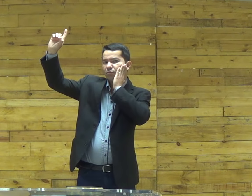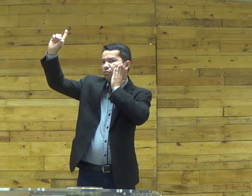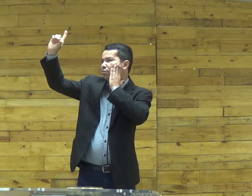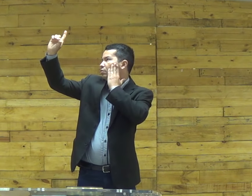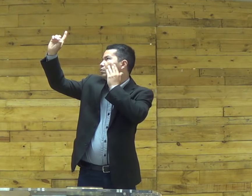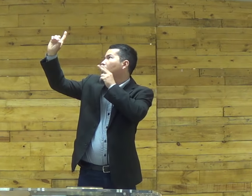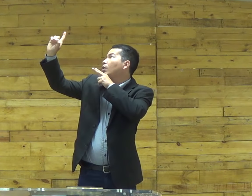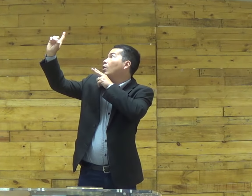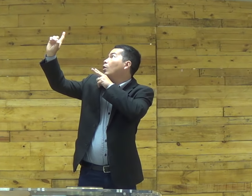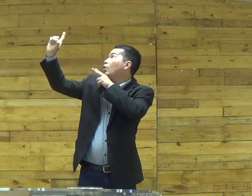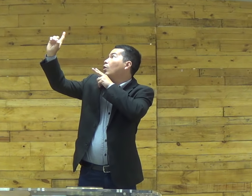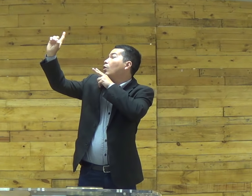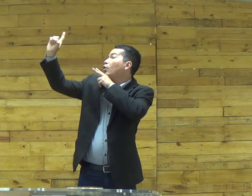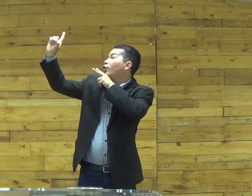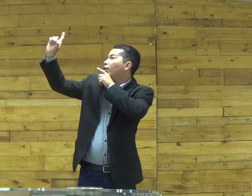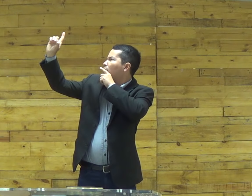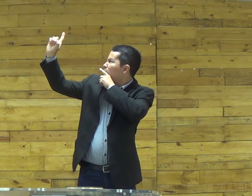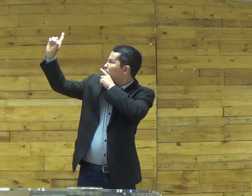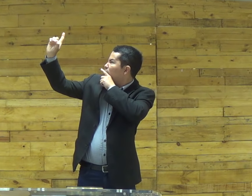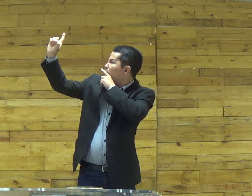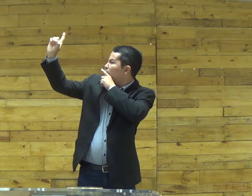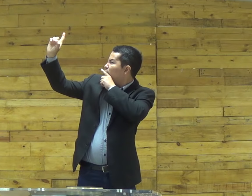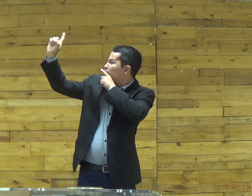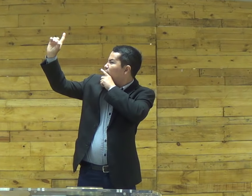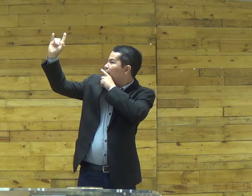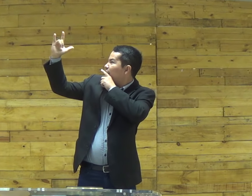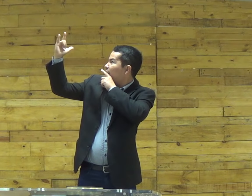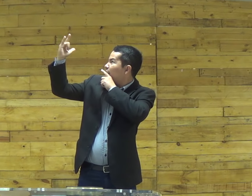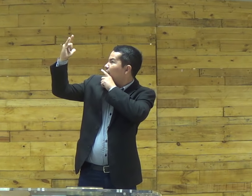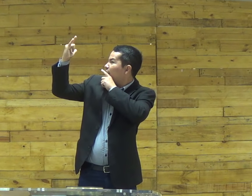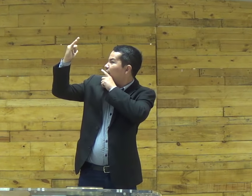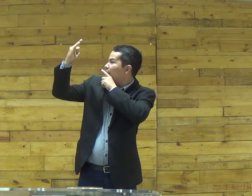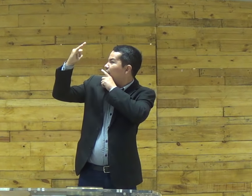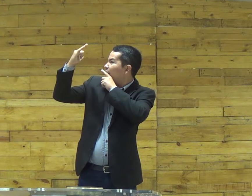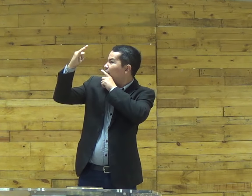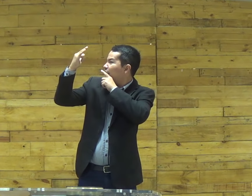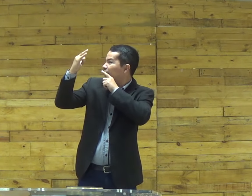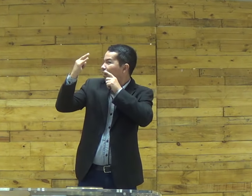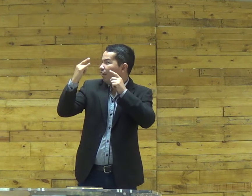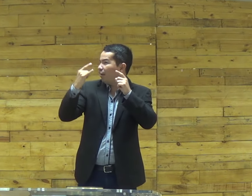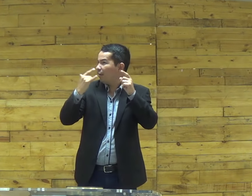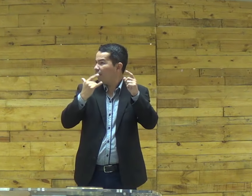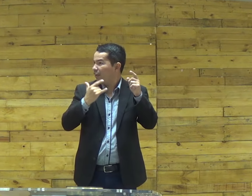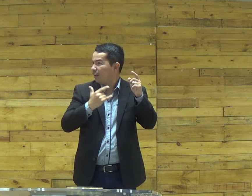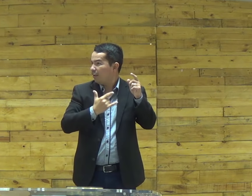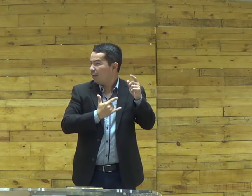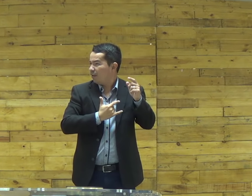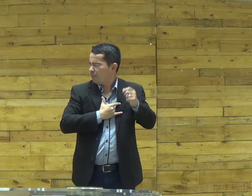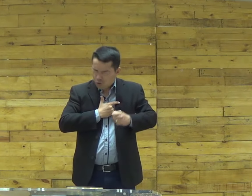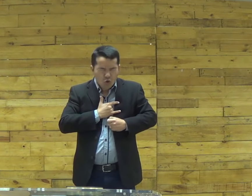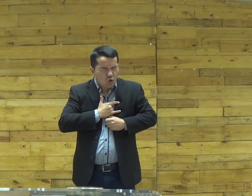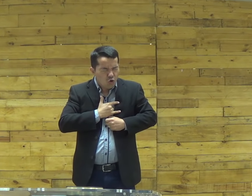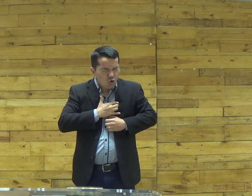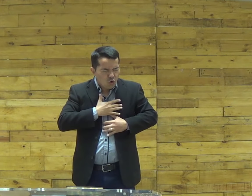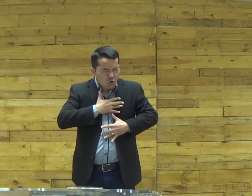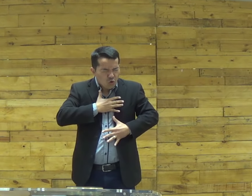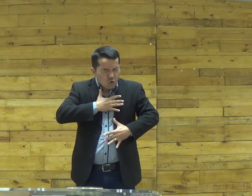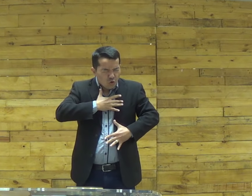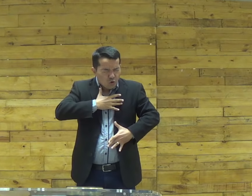frente. Olha pra maneira que Deus olha para você. Quando você olhar para Deus, você vai ver o seu amor e você vai sentir